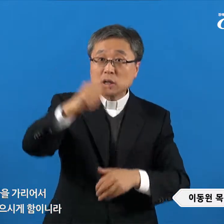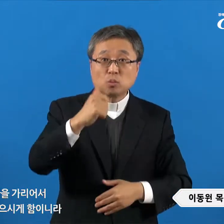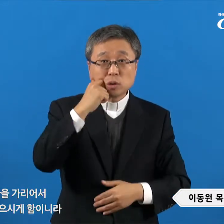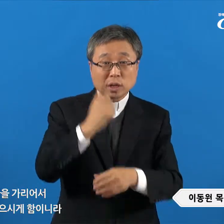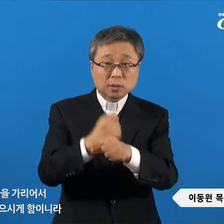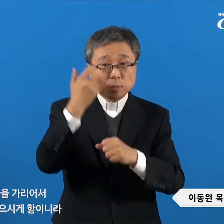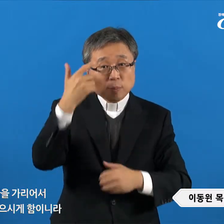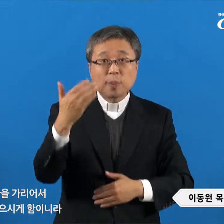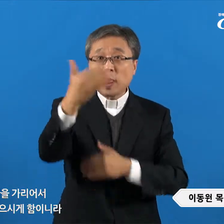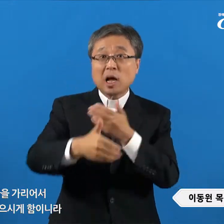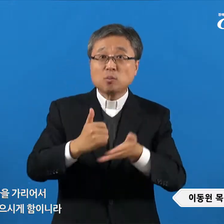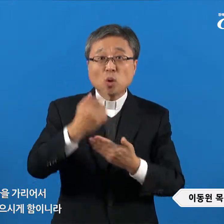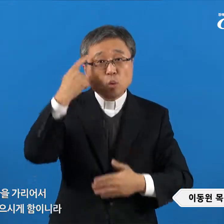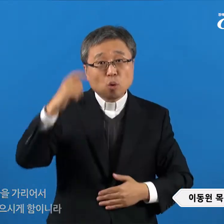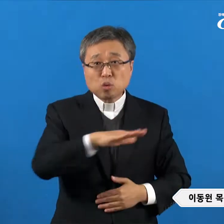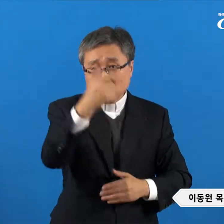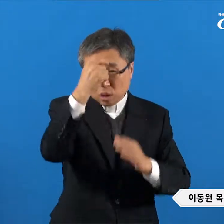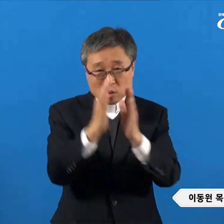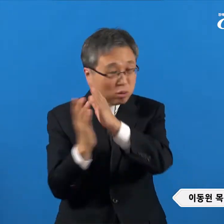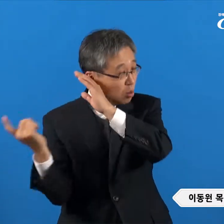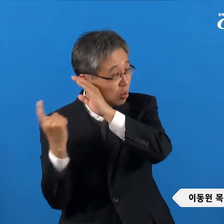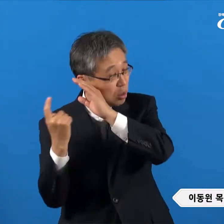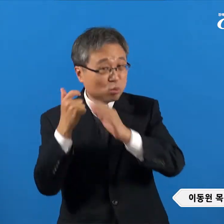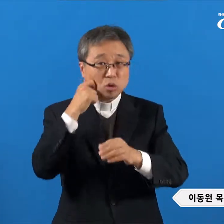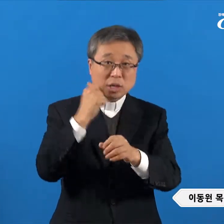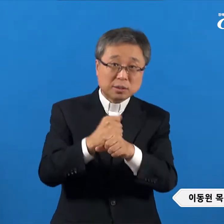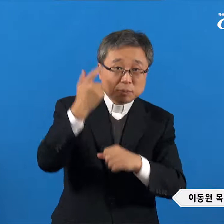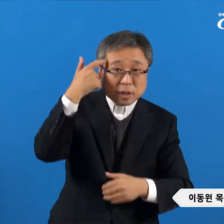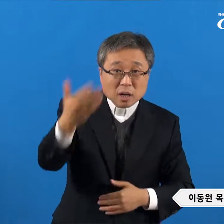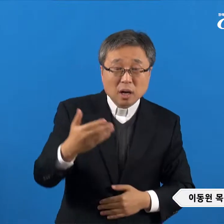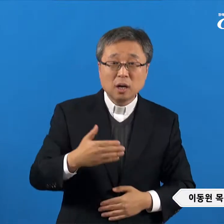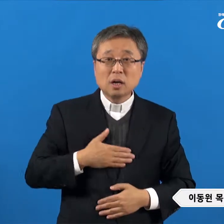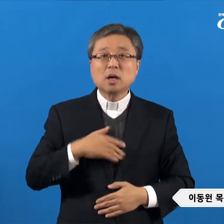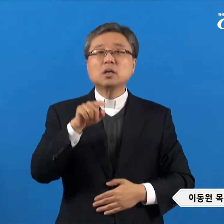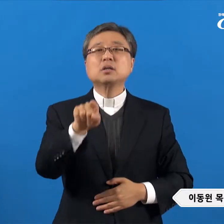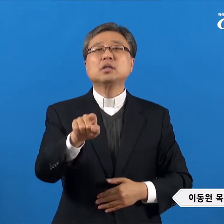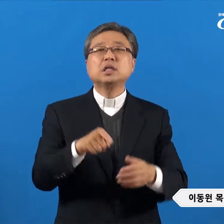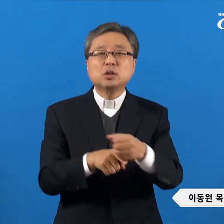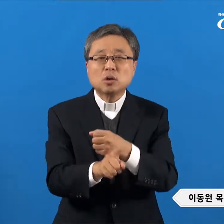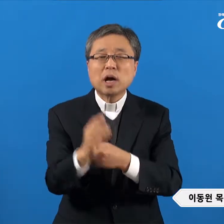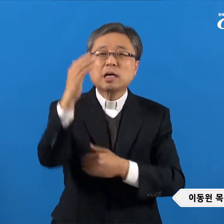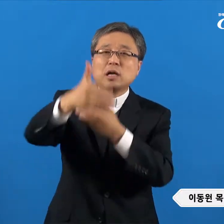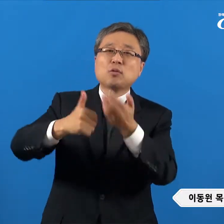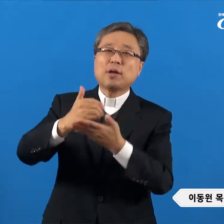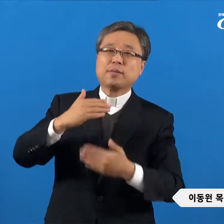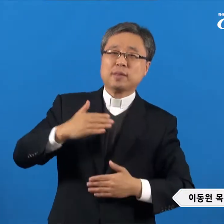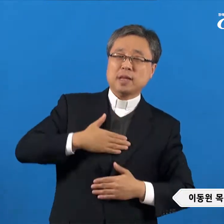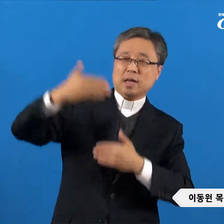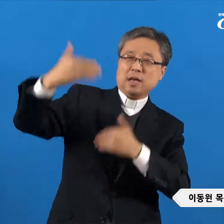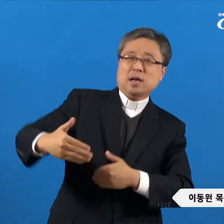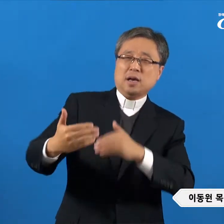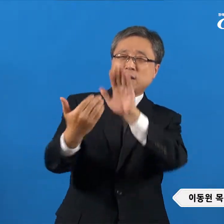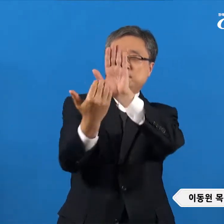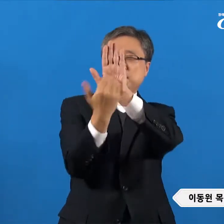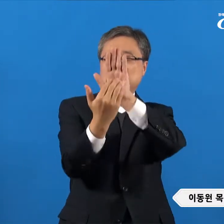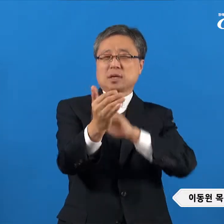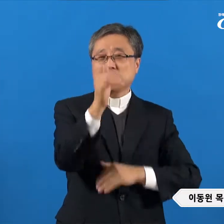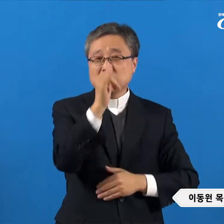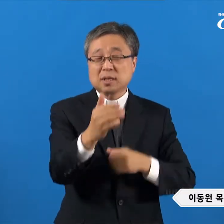못하십니까? 하나님이 왜 우리의 기도를 듣지 못하십니까? 그것은 하나님과 나 사이에 막힌 것이 있다는,